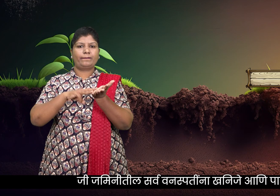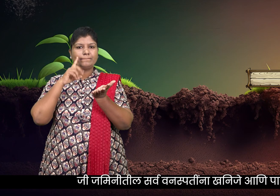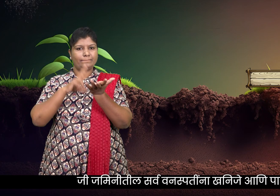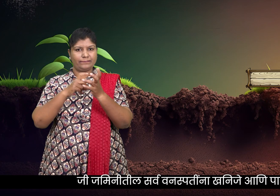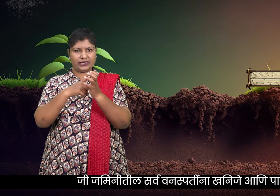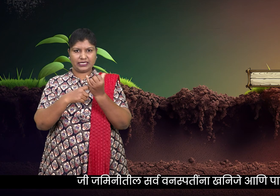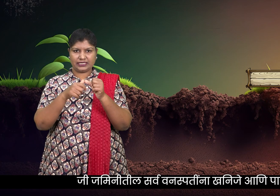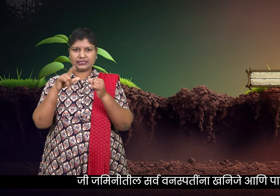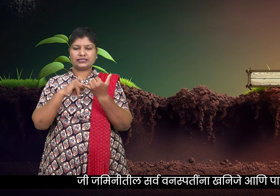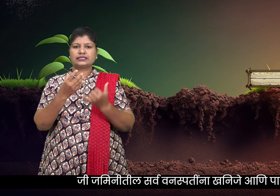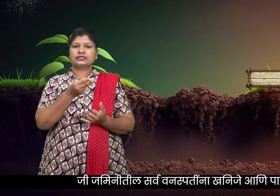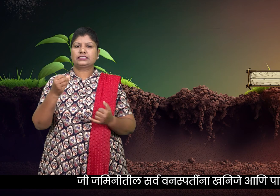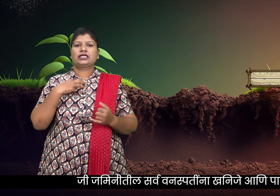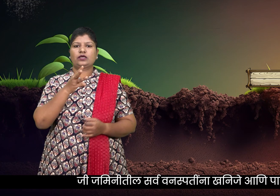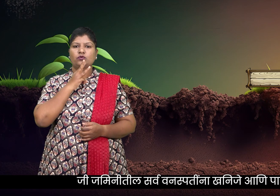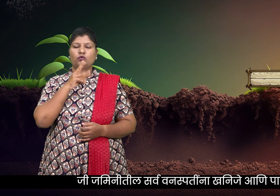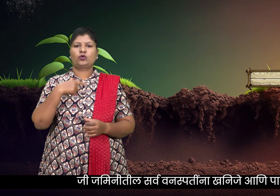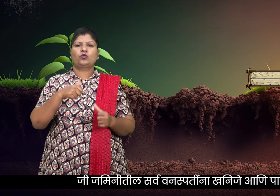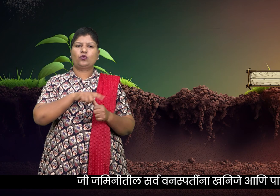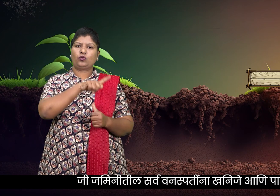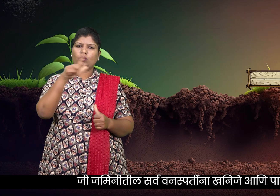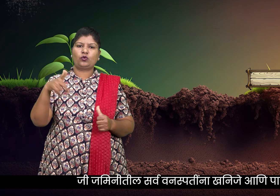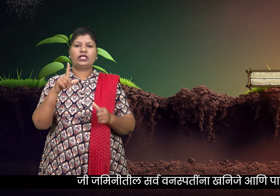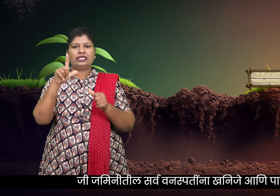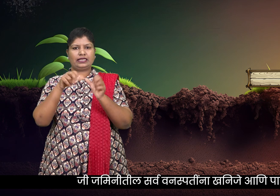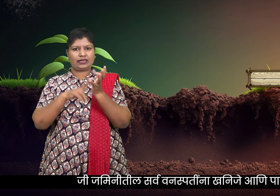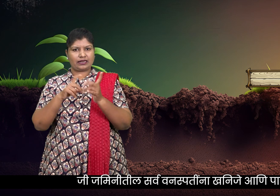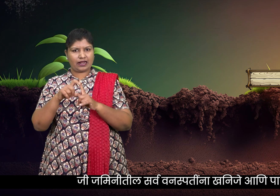जी जमिनीतील सर्व वनस्पतींना खनिजे आणि पाणी पुरवते।